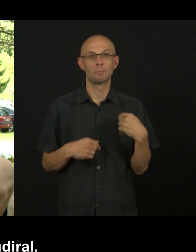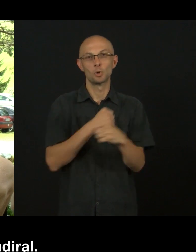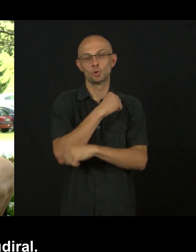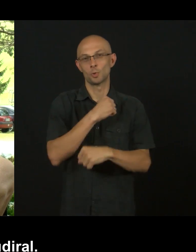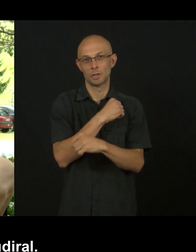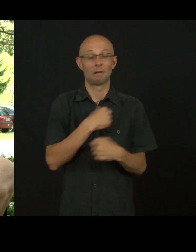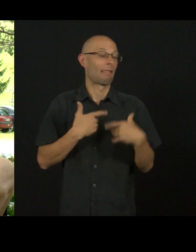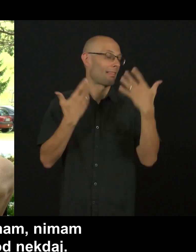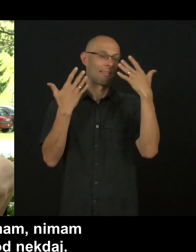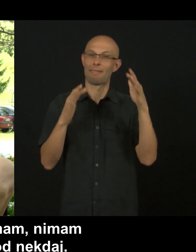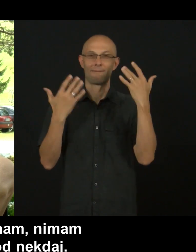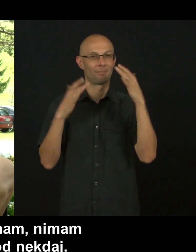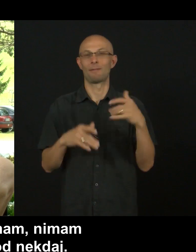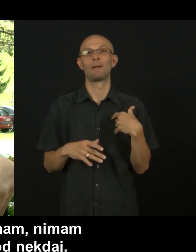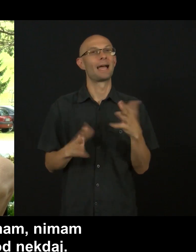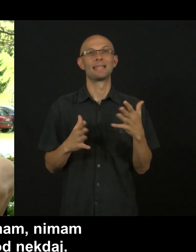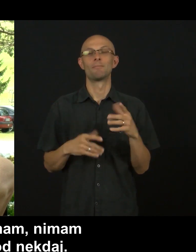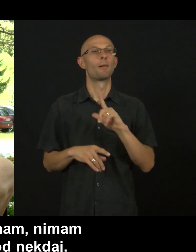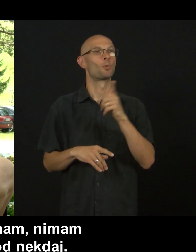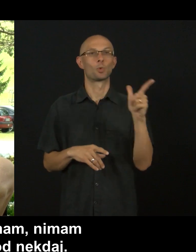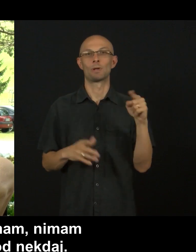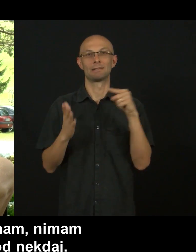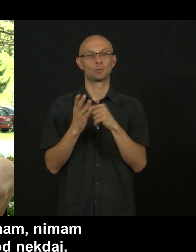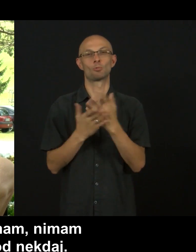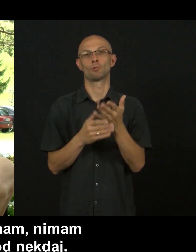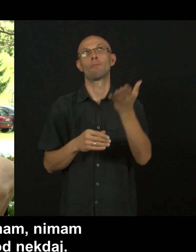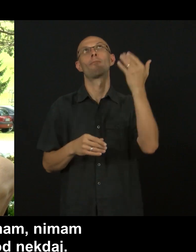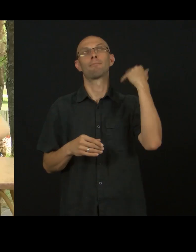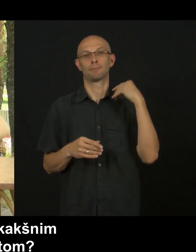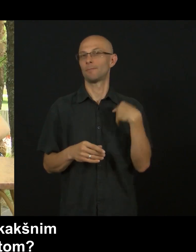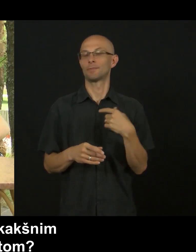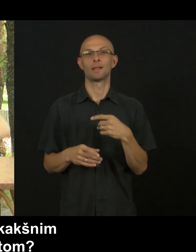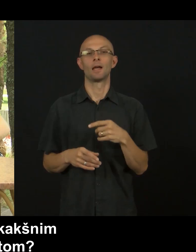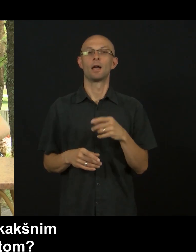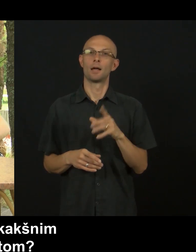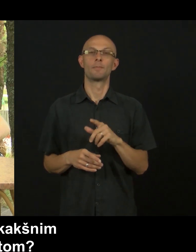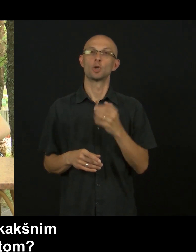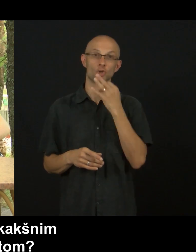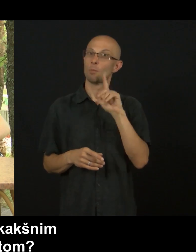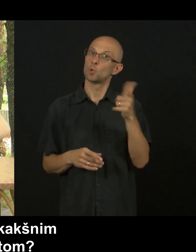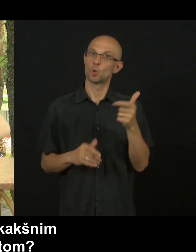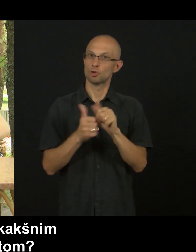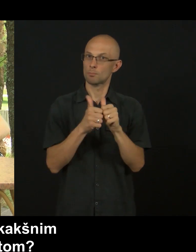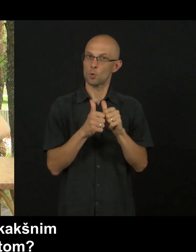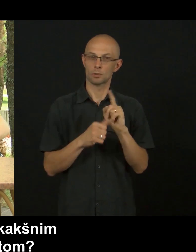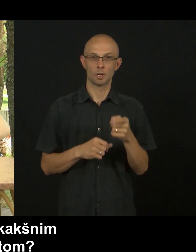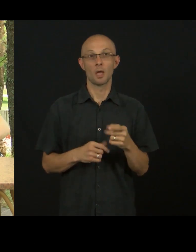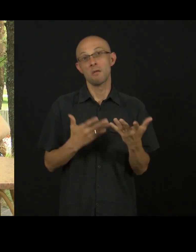Verjetno bi študiral. Ne vem, nimam nobenih drugih ciljev že od nekdaj. Mogoče druge sporte bi te